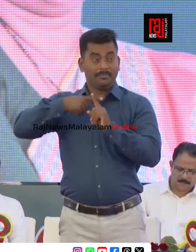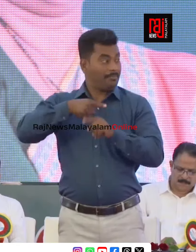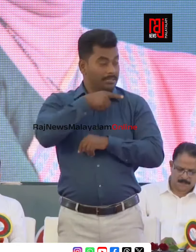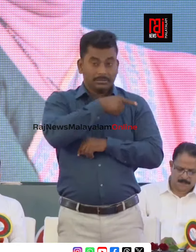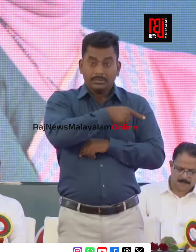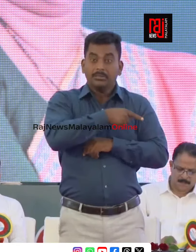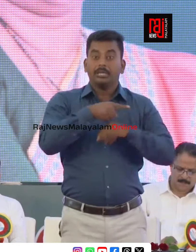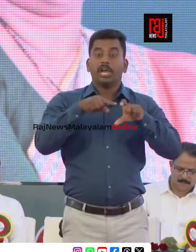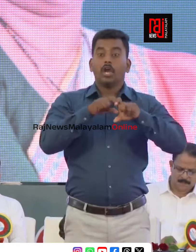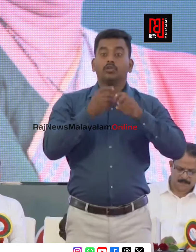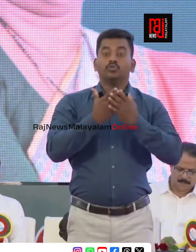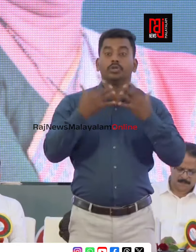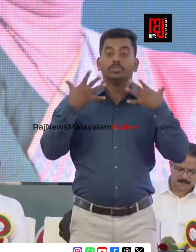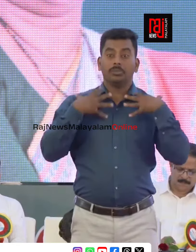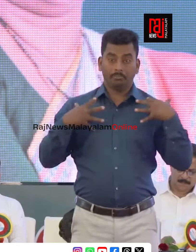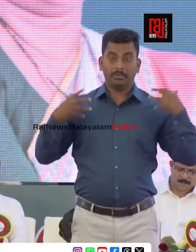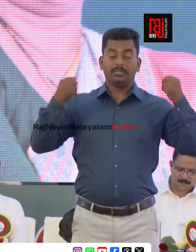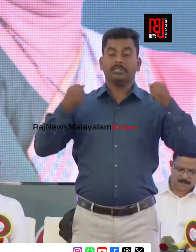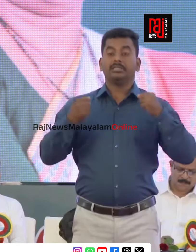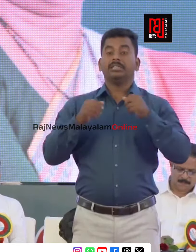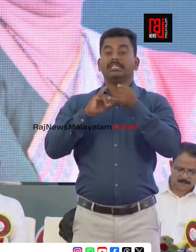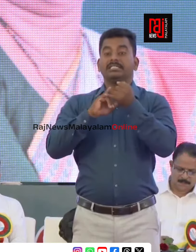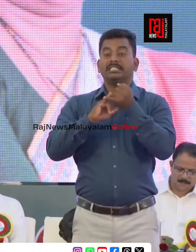സ്റ്റേറ്റ് ഇനീഷ്യേറ്റീവ് ഓൺ ഡിസബിലിറ്റി